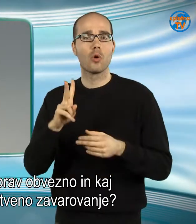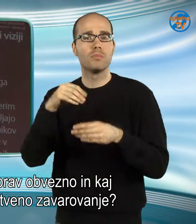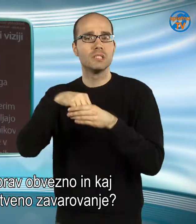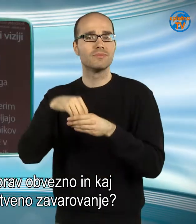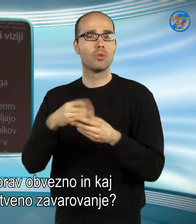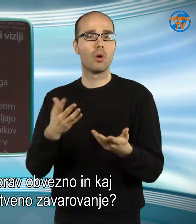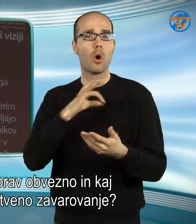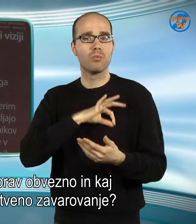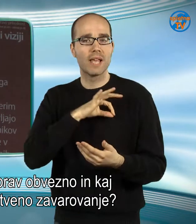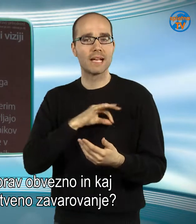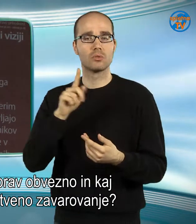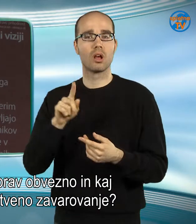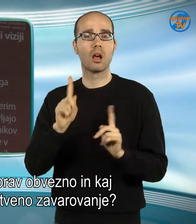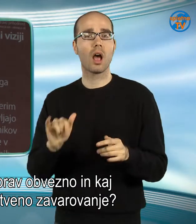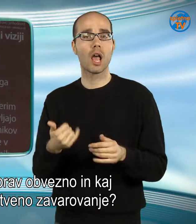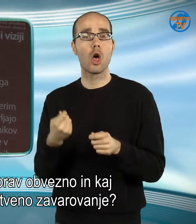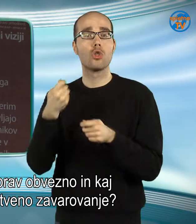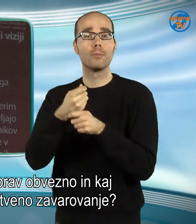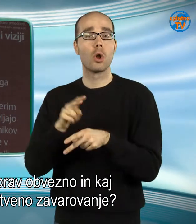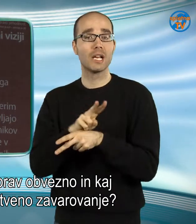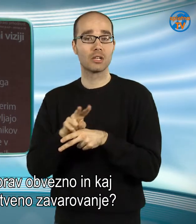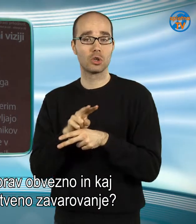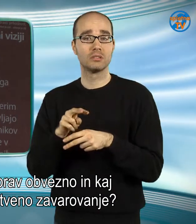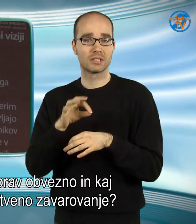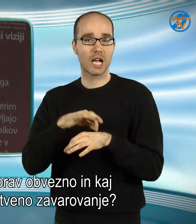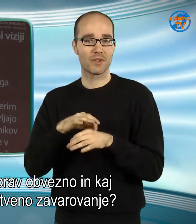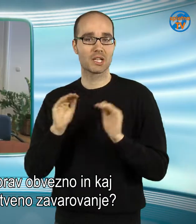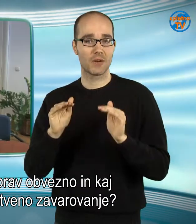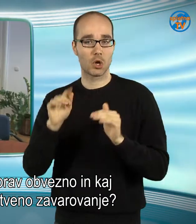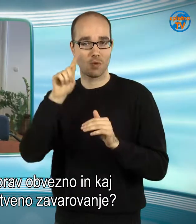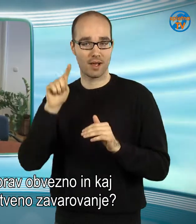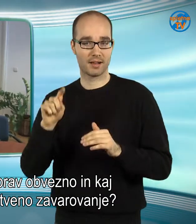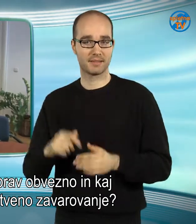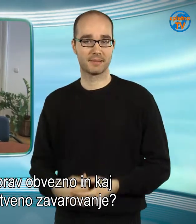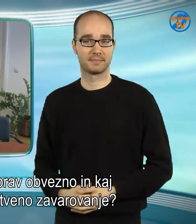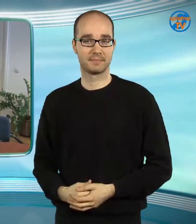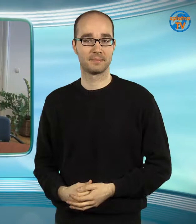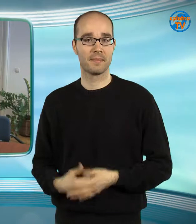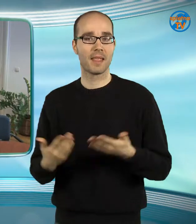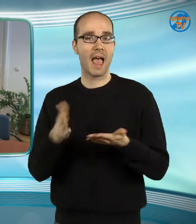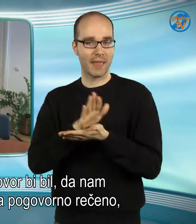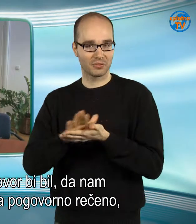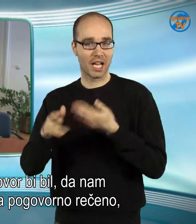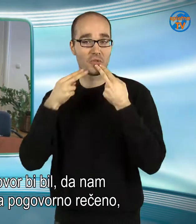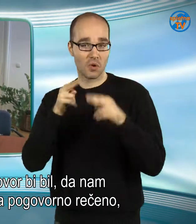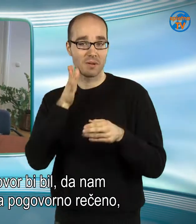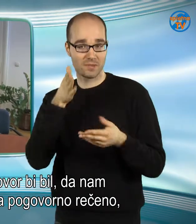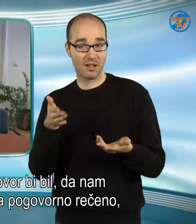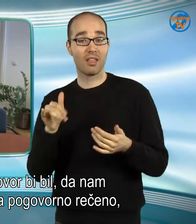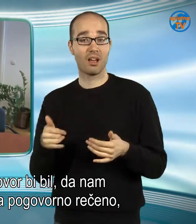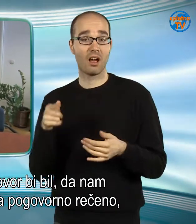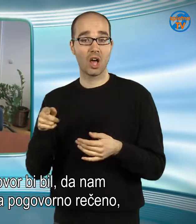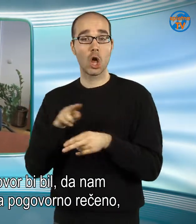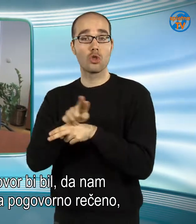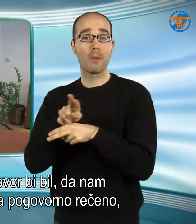Kaj pa je pravzaprav obvezno in kaj dopolnilno zdravstveno zavarovanje? Enostaven odgovor